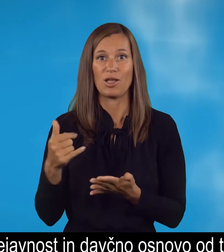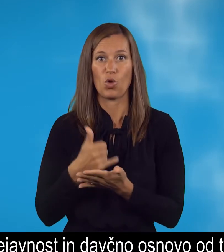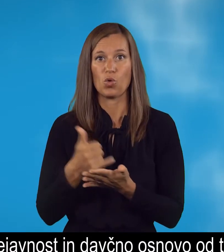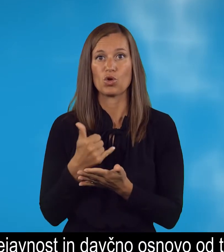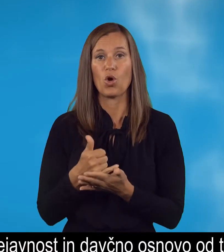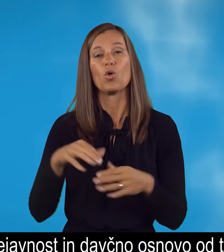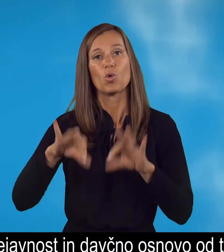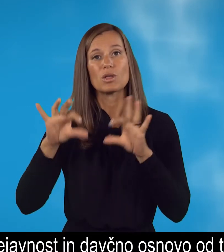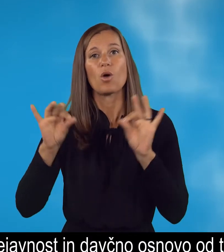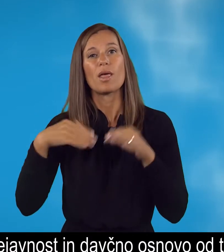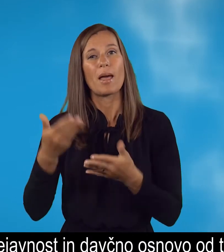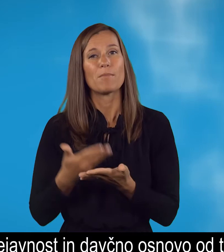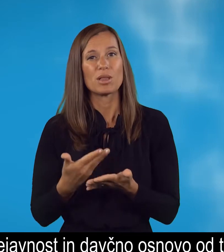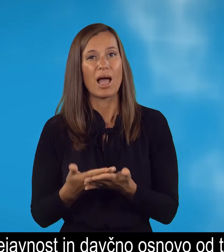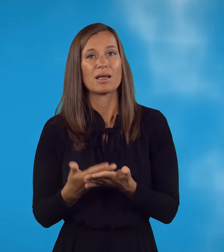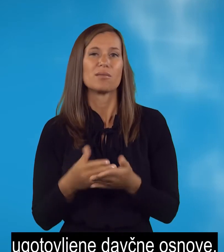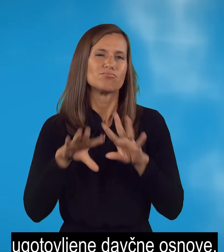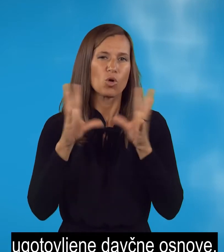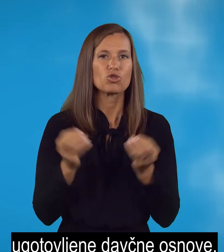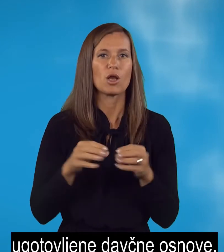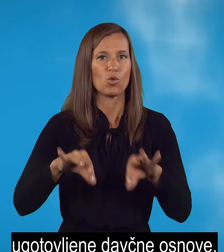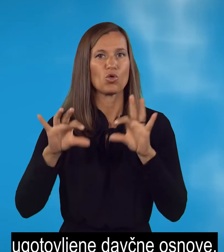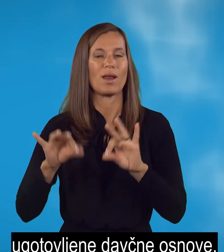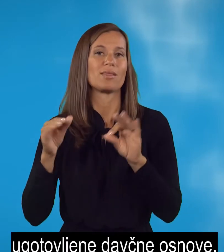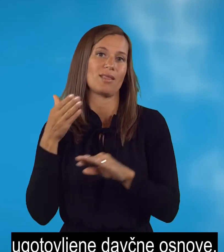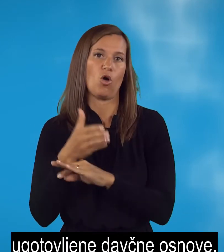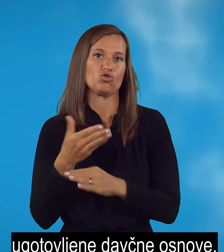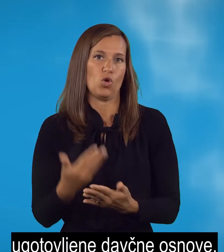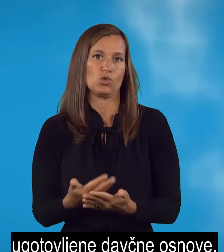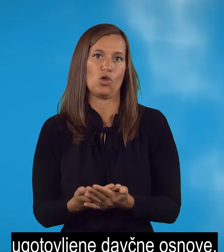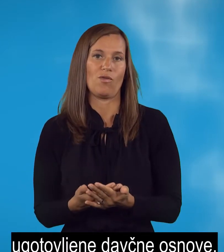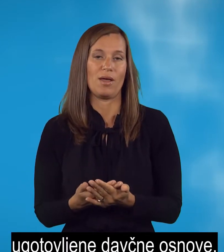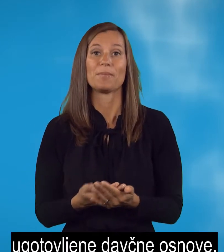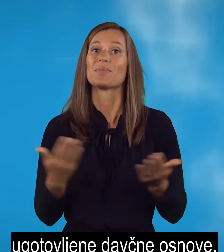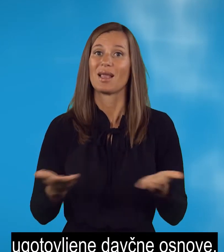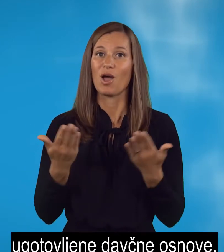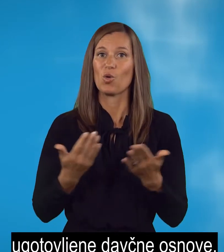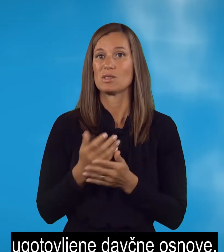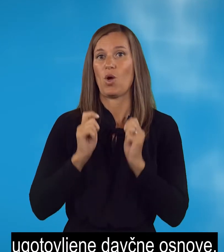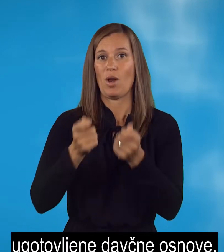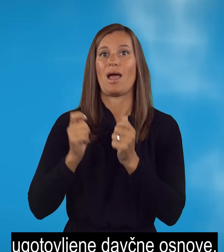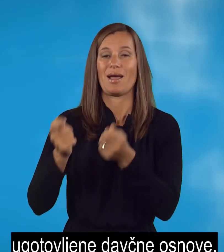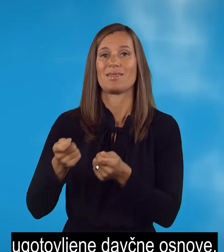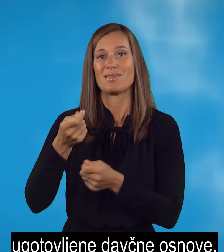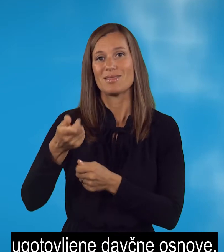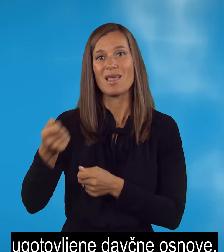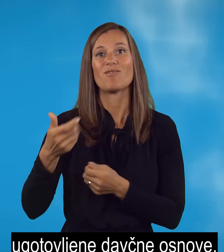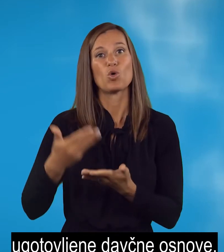dohodkov ugotavlja na podlagi pavšalno ugotovljene davčne osnove, lahko za vlaganja v osnovna sredstva